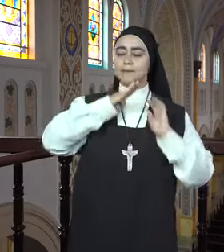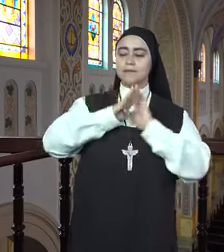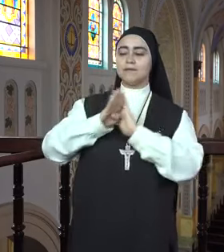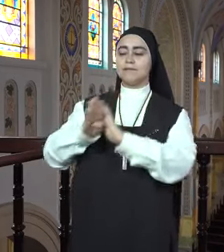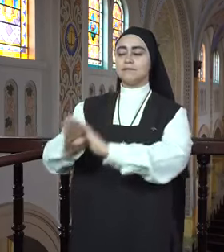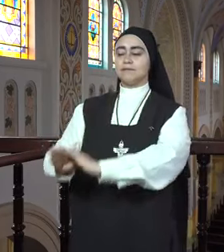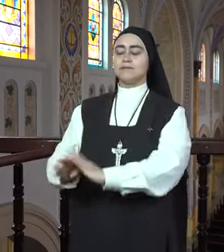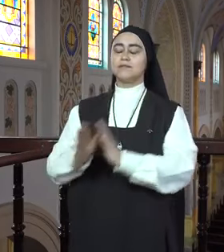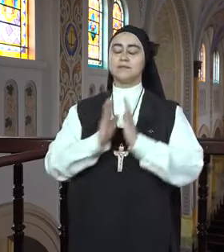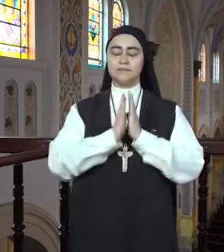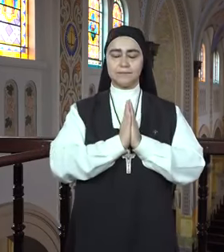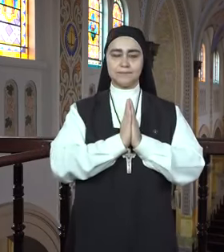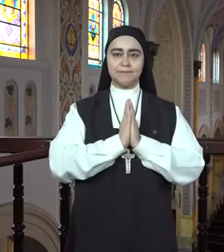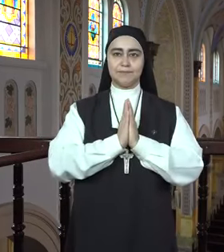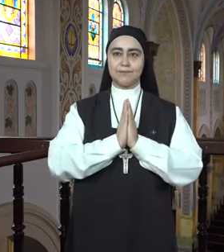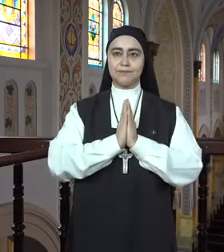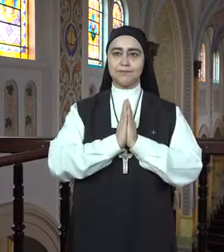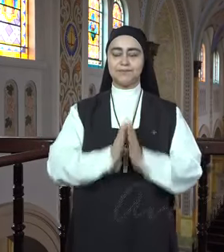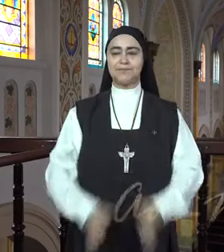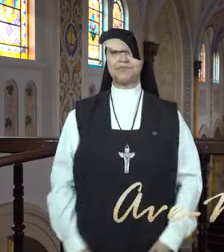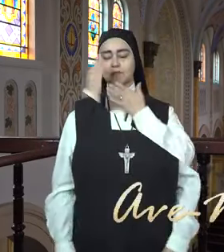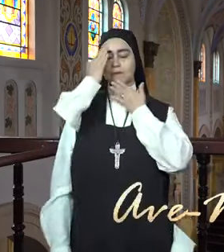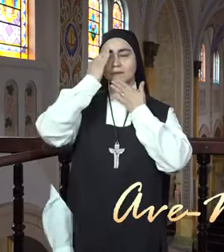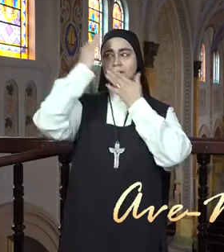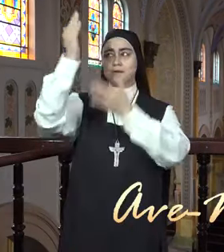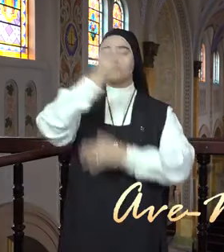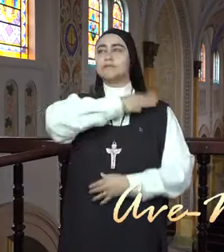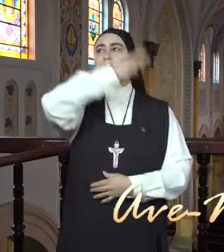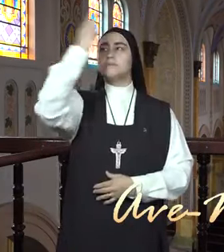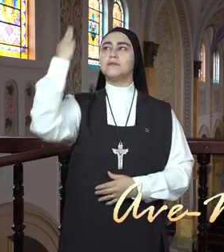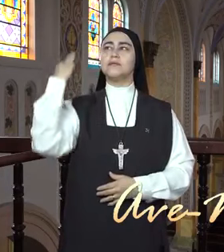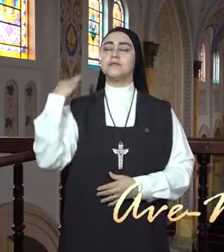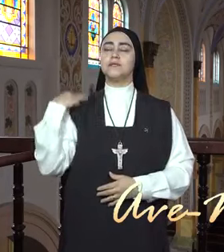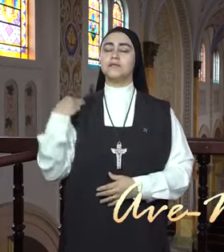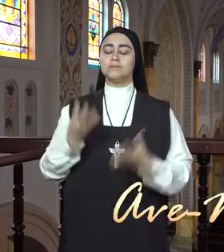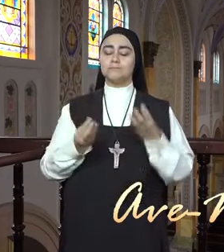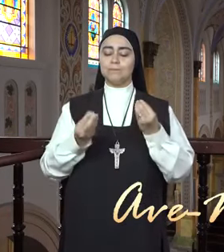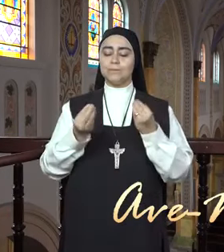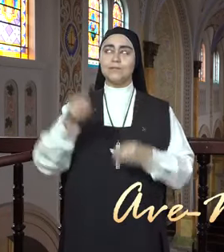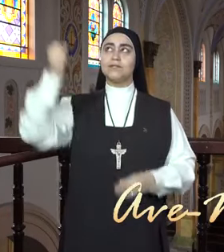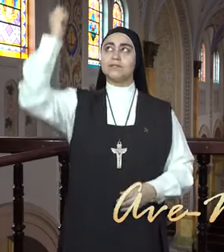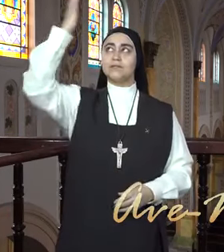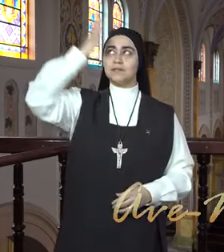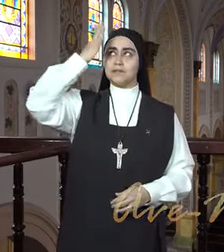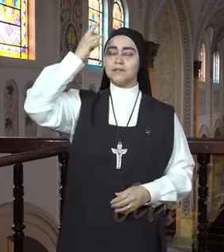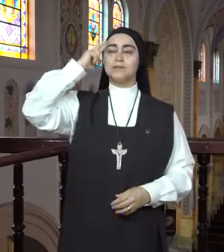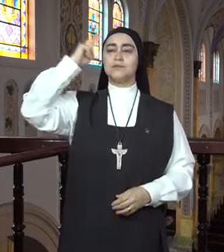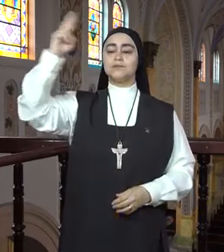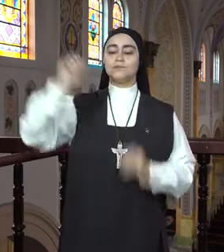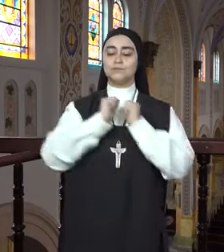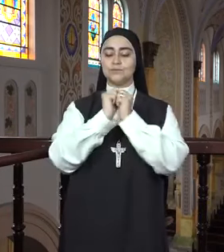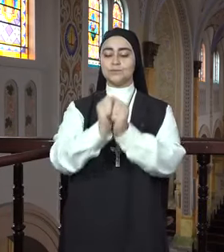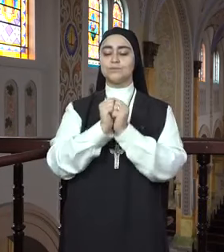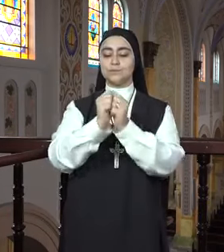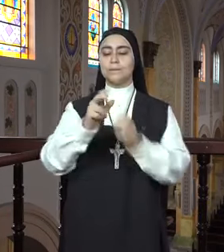mas livrai-nos do mal. Amém. Ave Maria, cheia de graça, o Senhor é convosco. Bendita